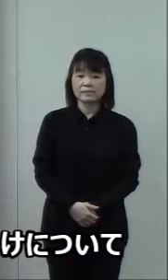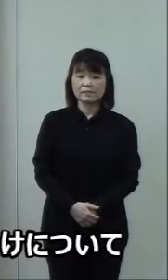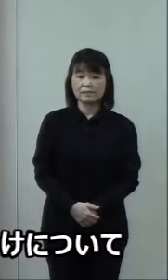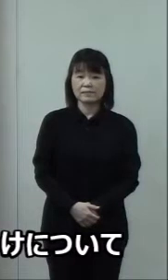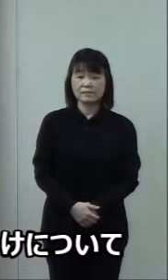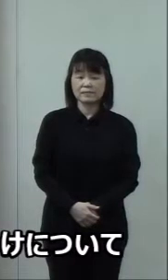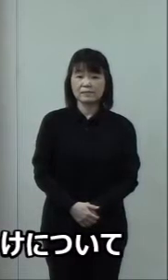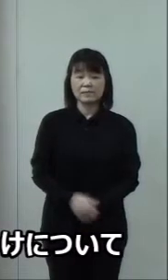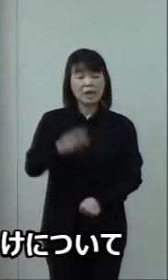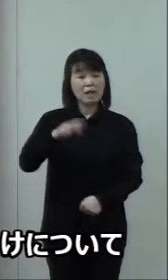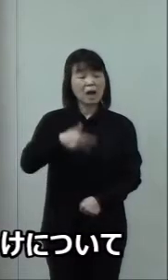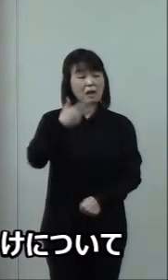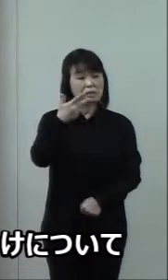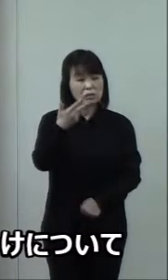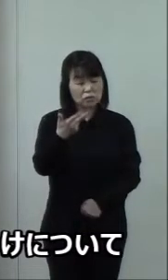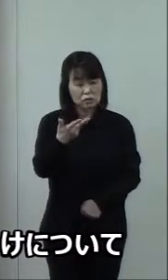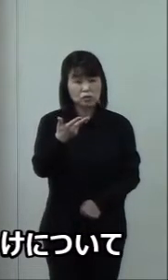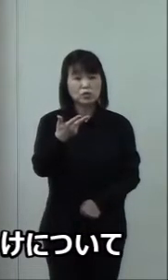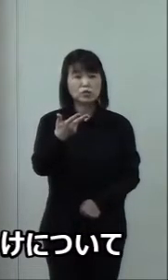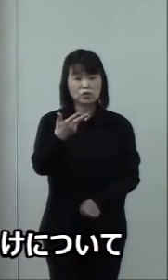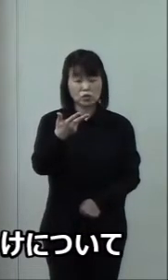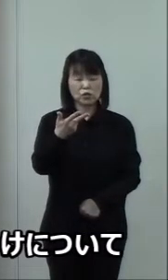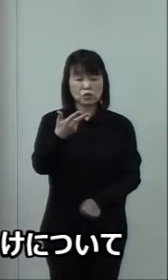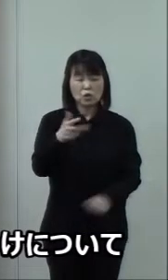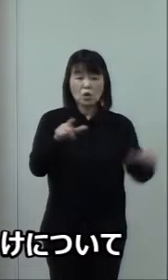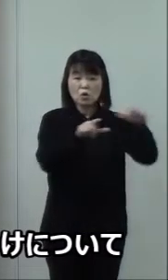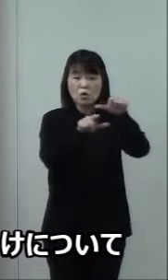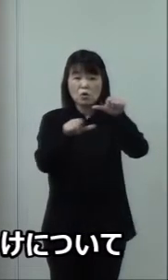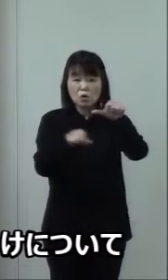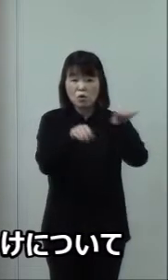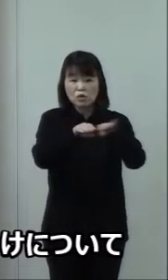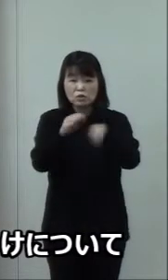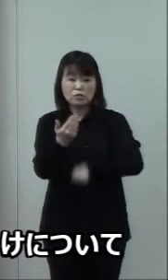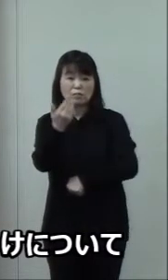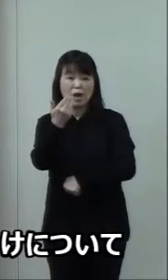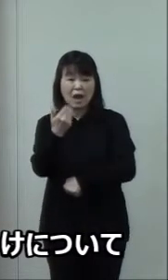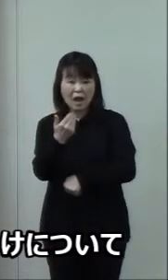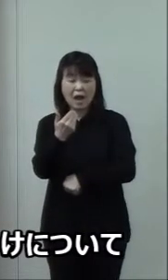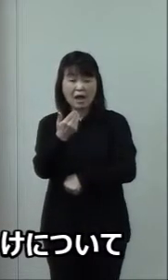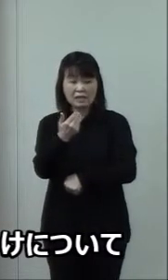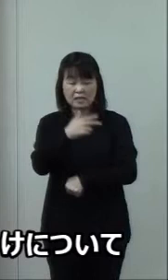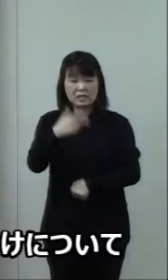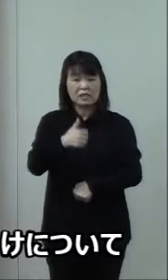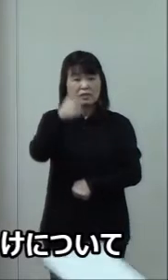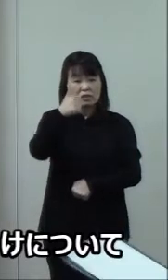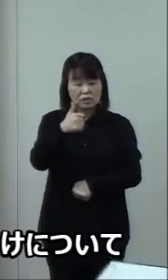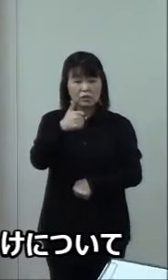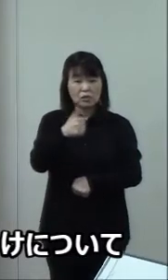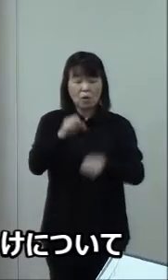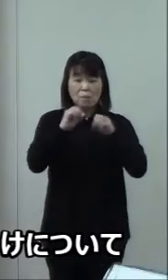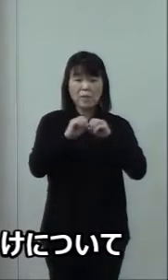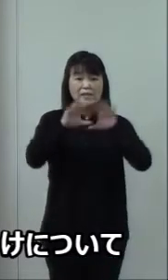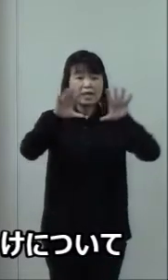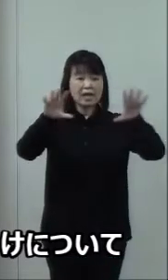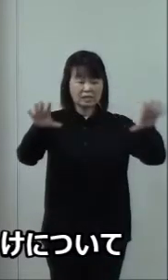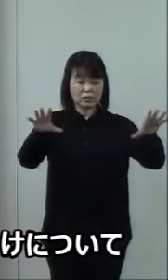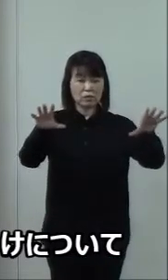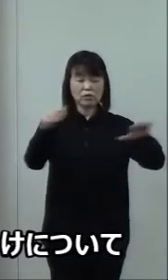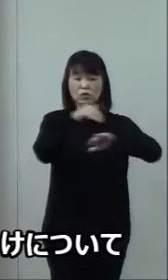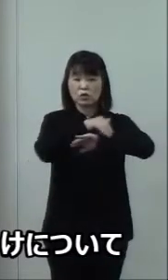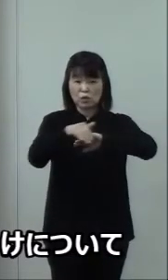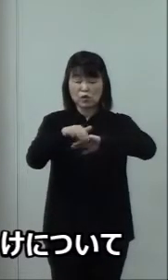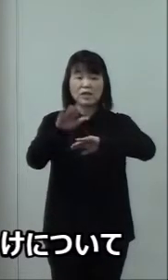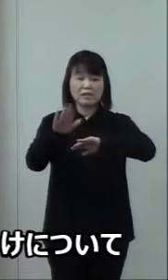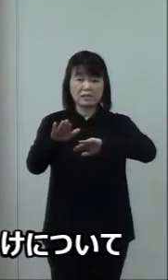来週になりますかね、ゴールデンウィーク前にですね、私からのメッセージを発信していこうというふうに考えています。内